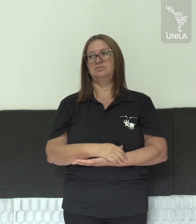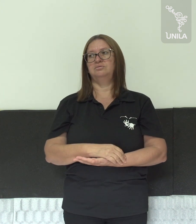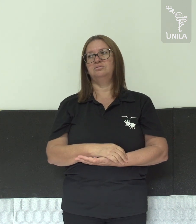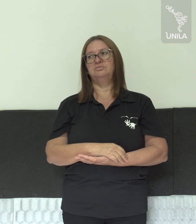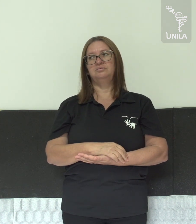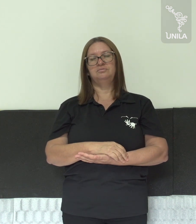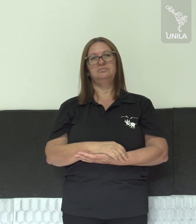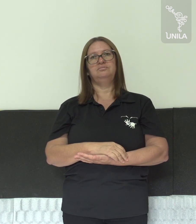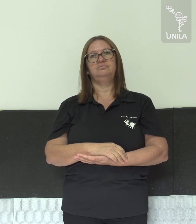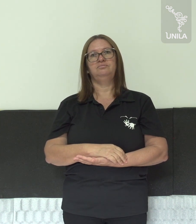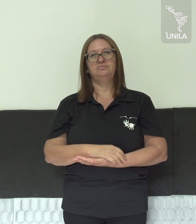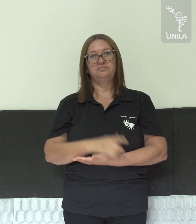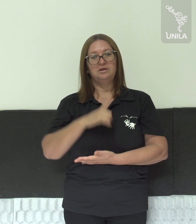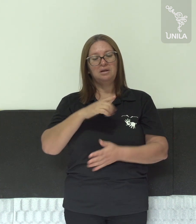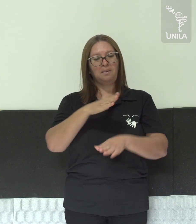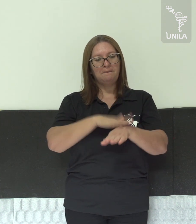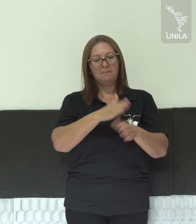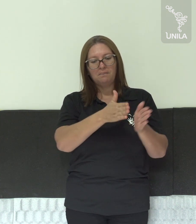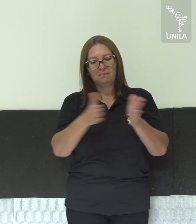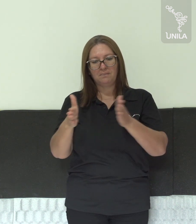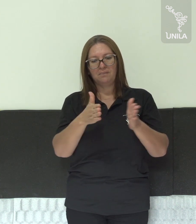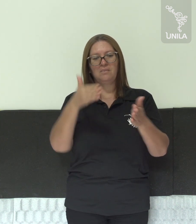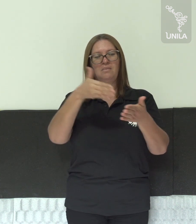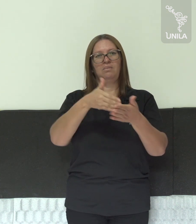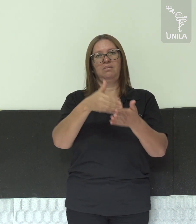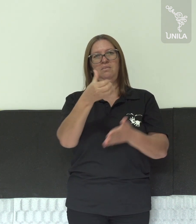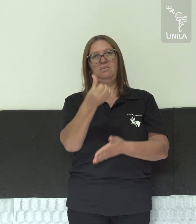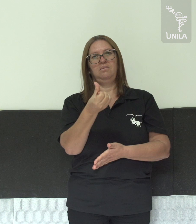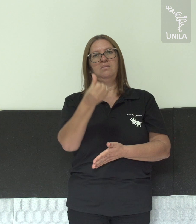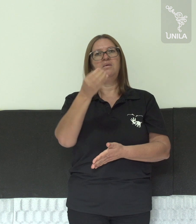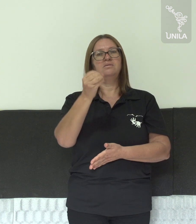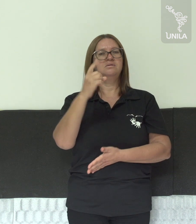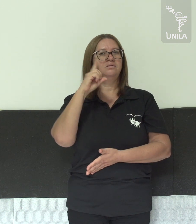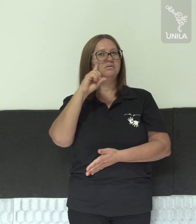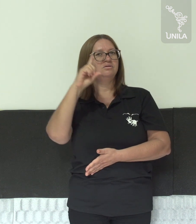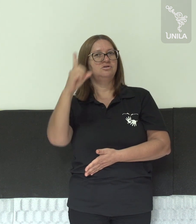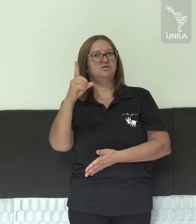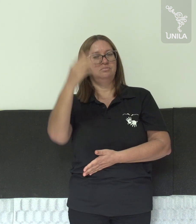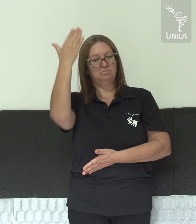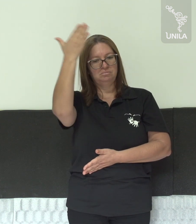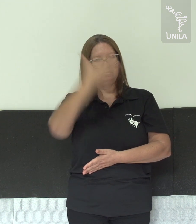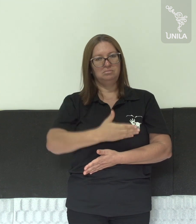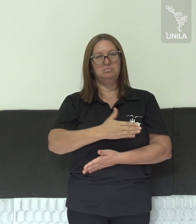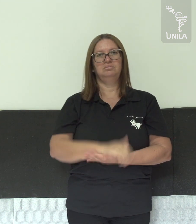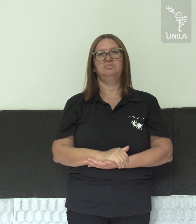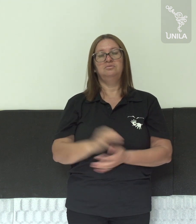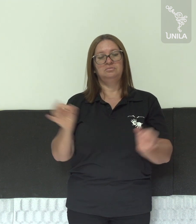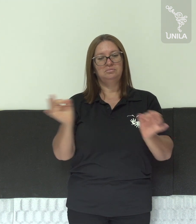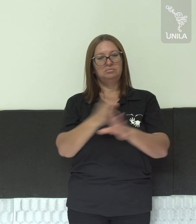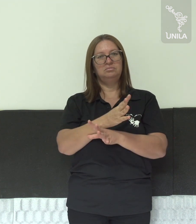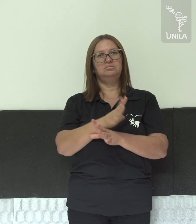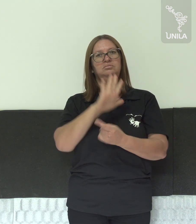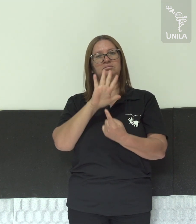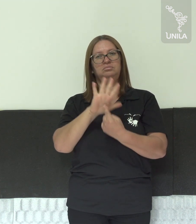caso em que será concedido o prazo máximo de 60 dias para a referida comprovação de conclusão